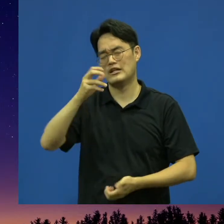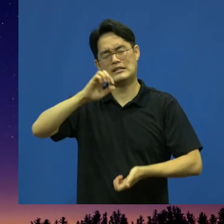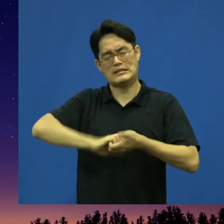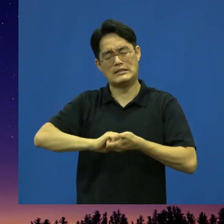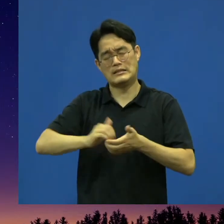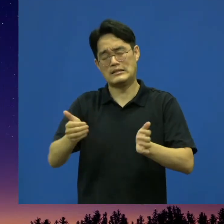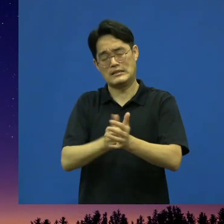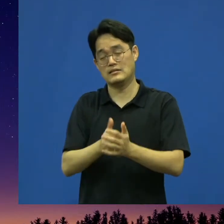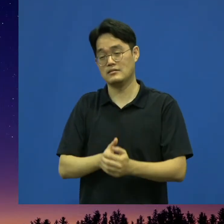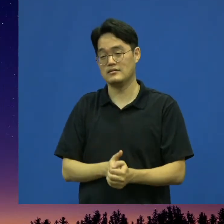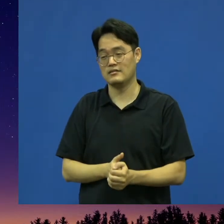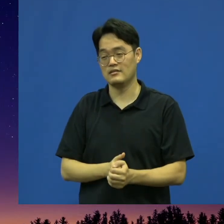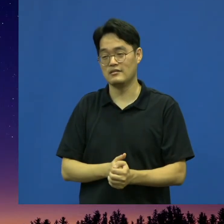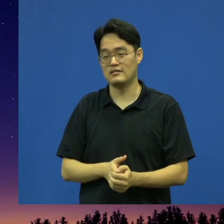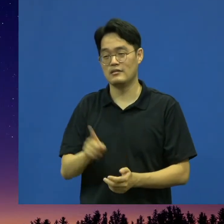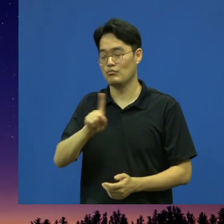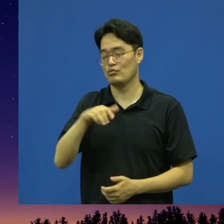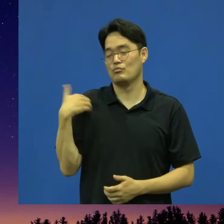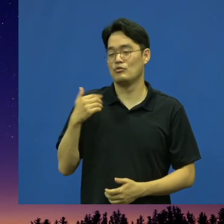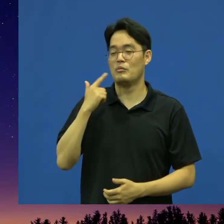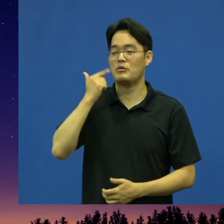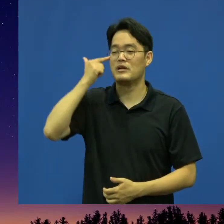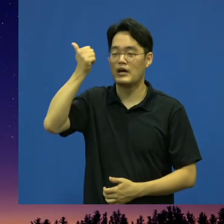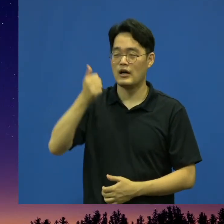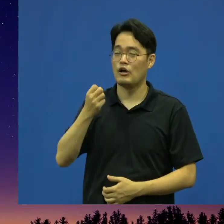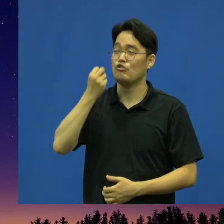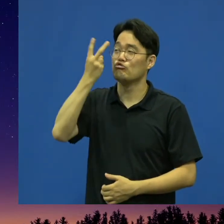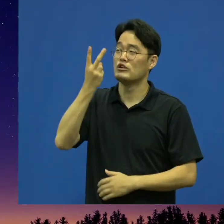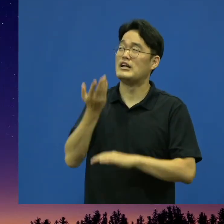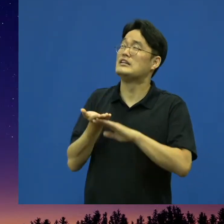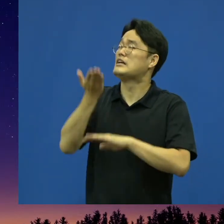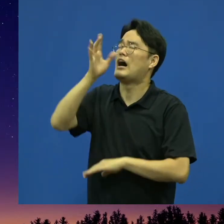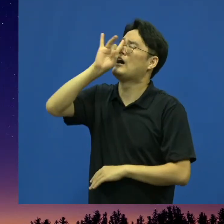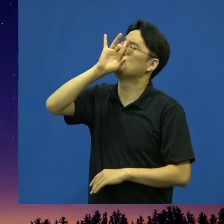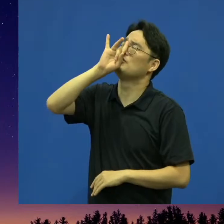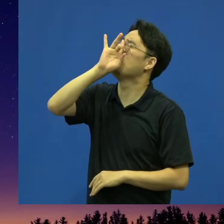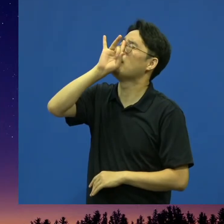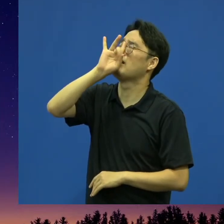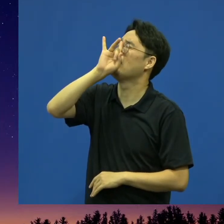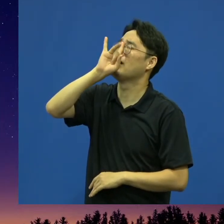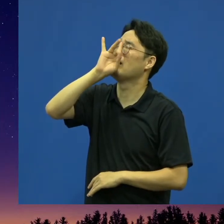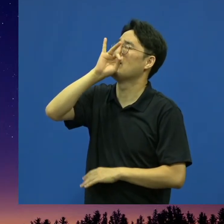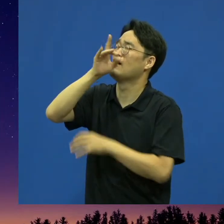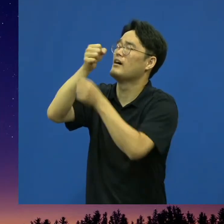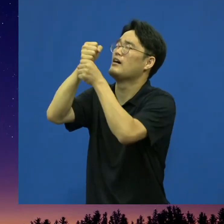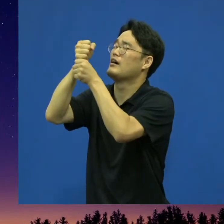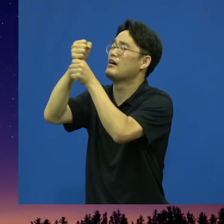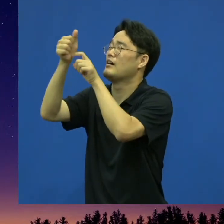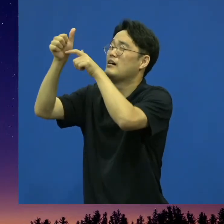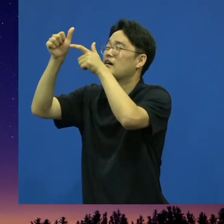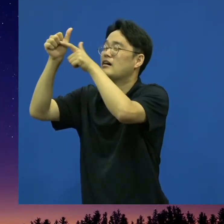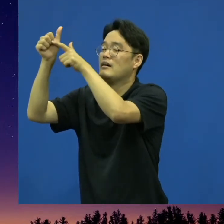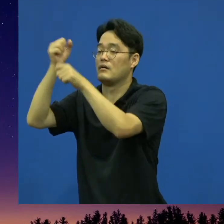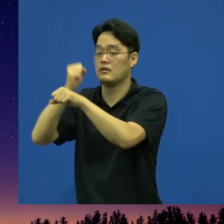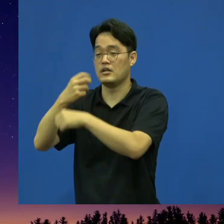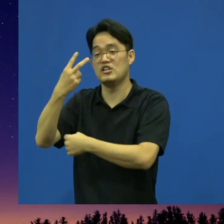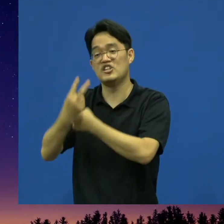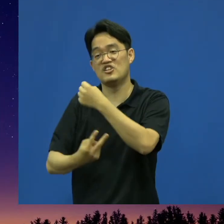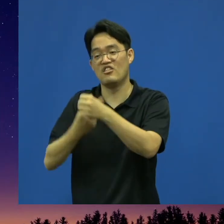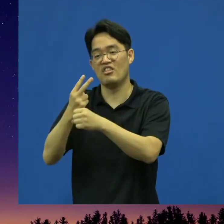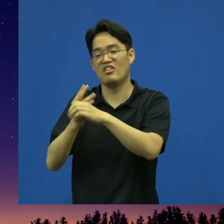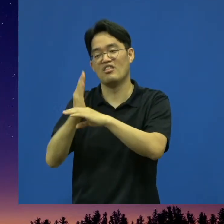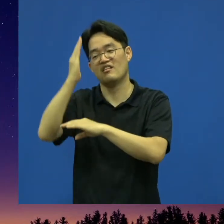뭣도 모르는 목사가 2달 이상은 안 됩니다. 그렇게 기도했는데 2년이